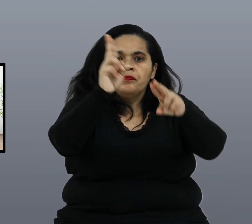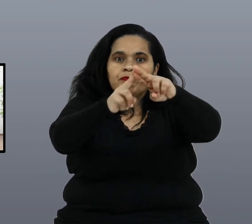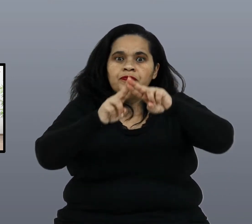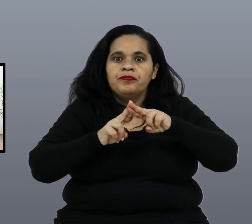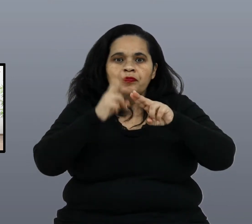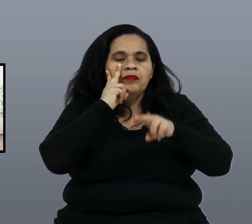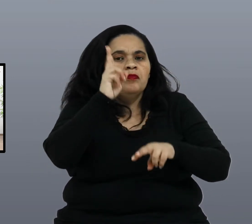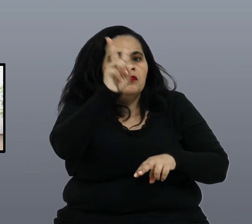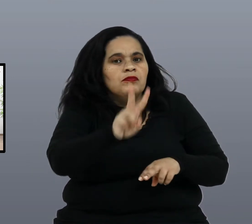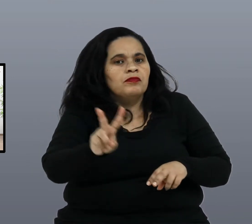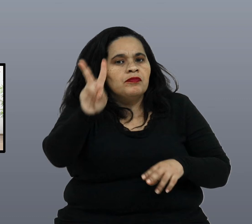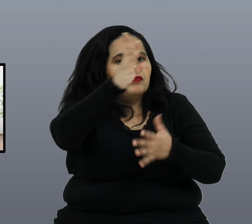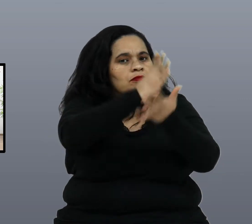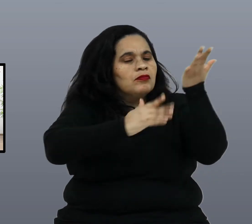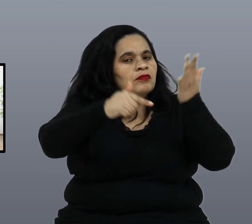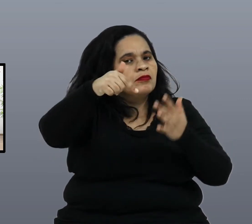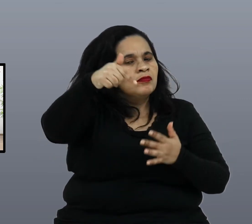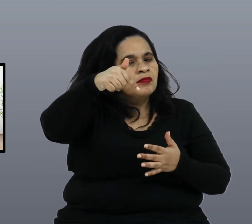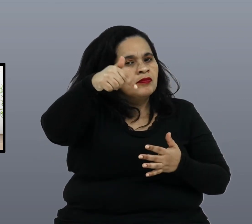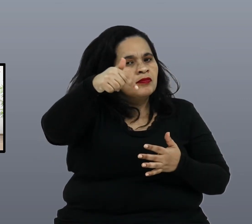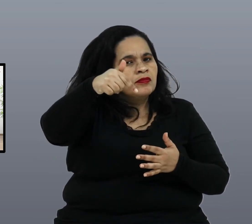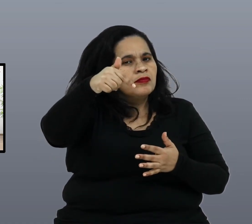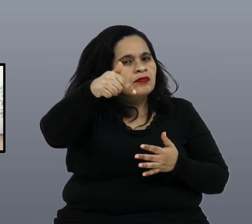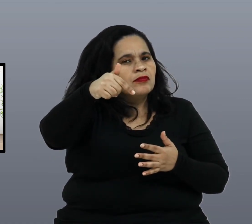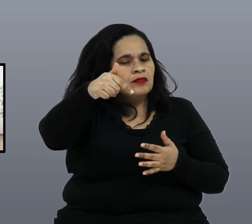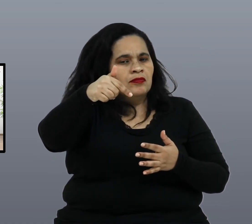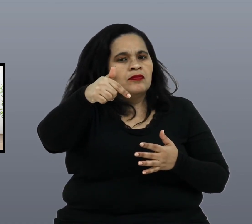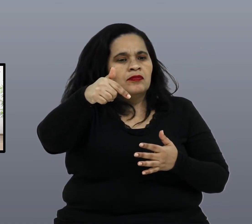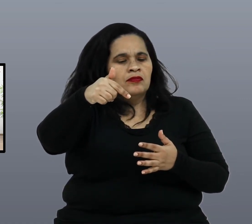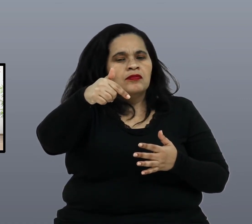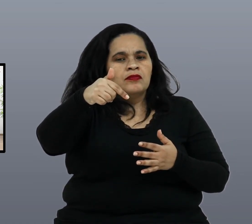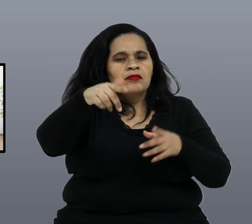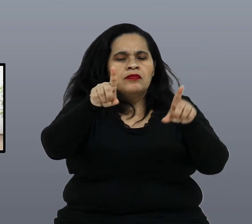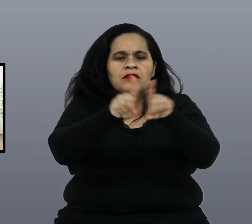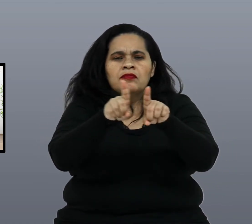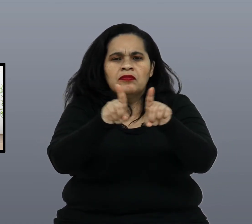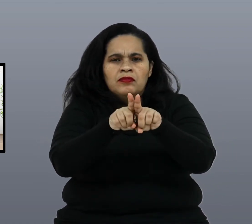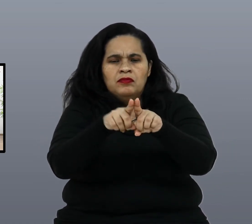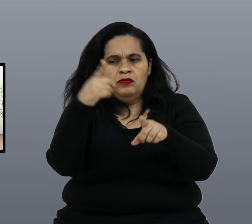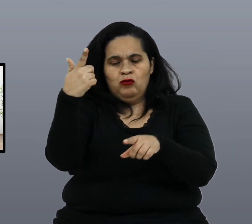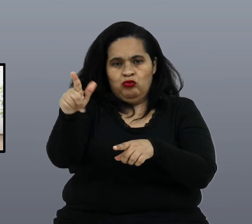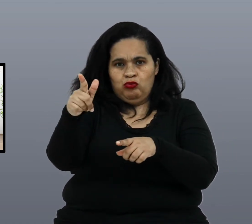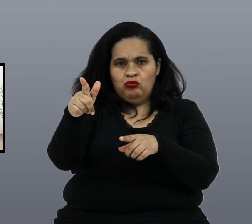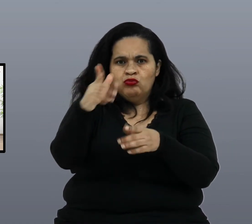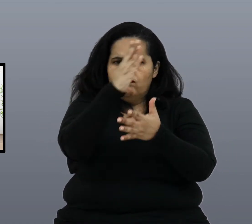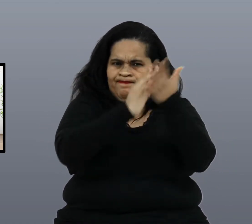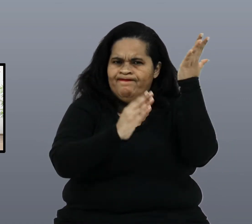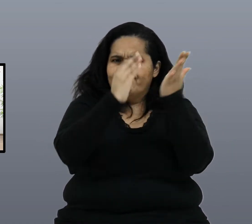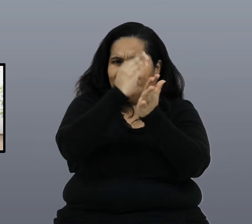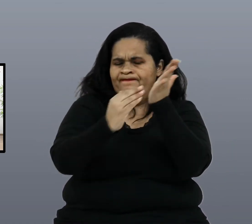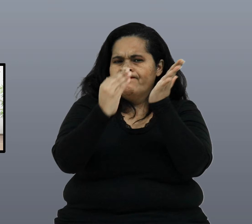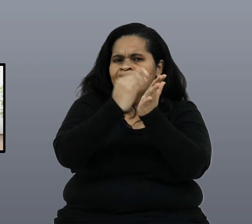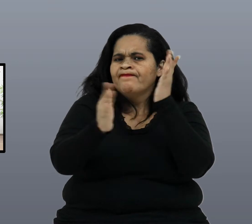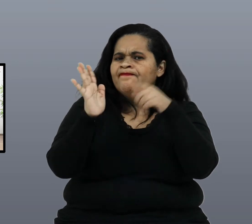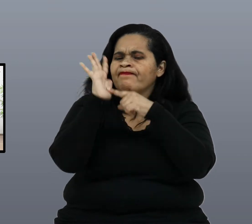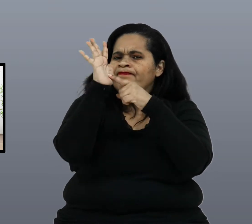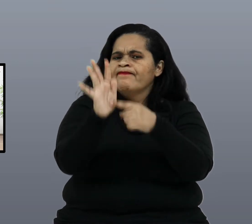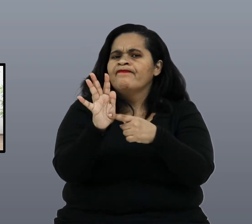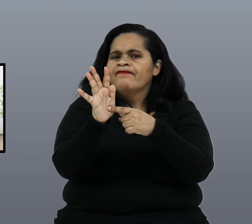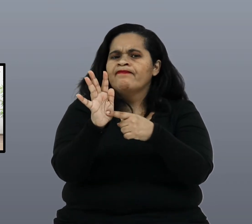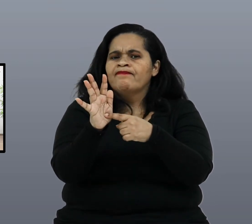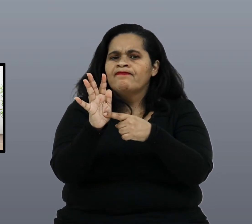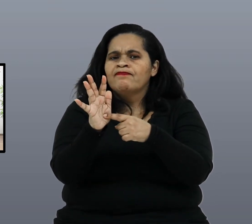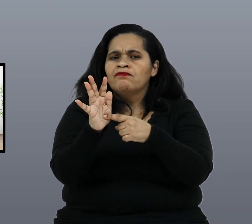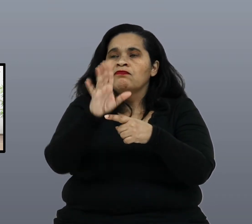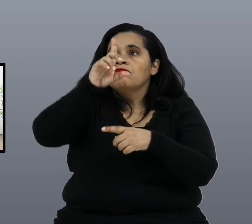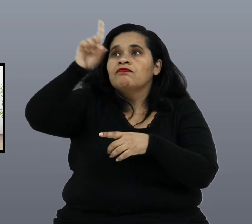tem, capítulo 7, faz parte dessa visão, e os capítulos que seguem ao capítulo 7 fazem parte desta revelação. É